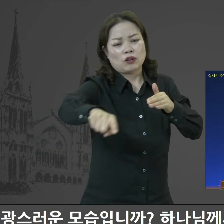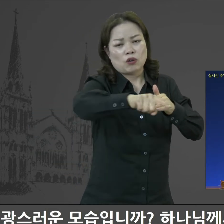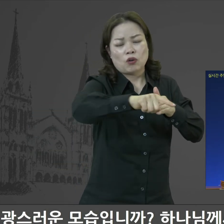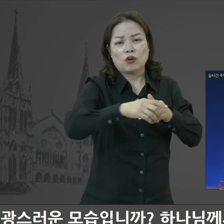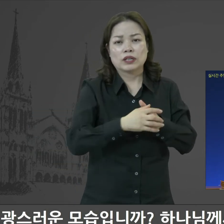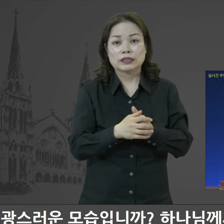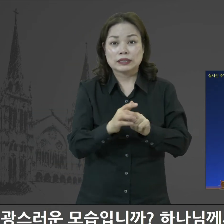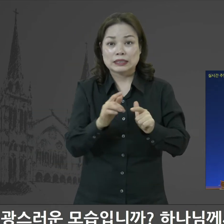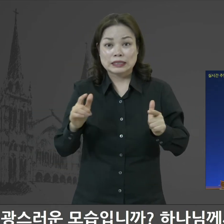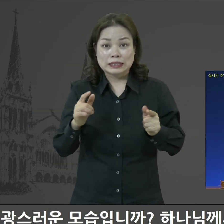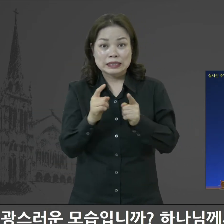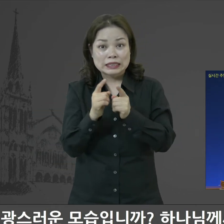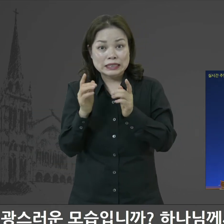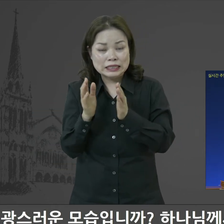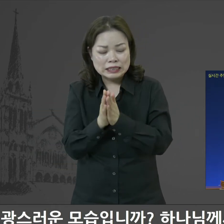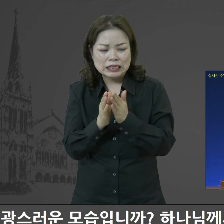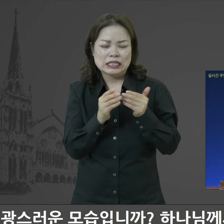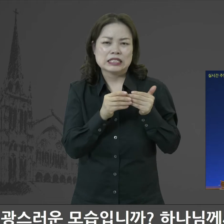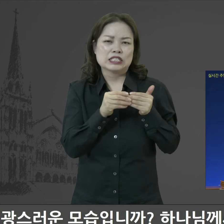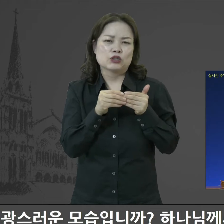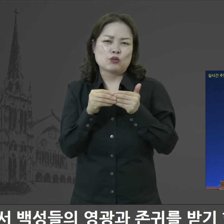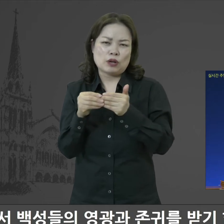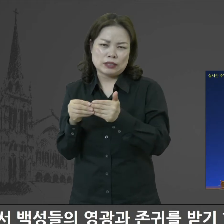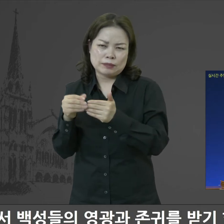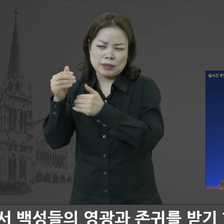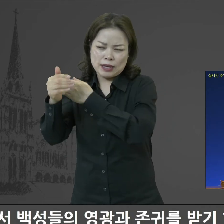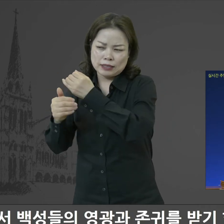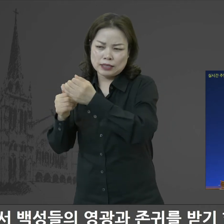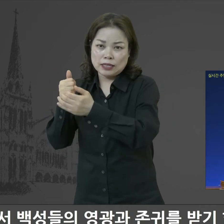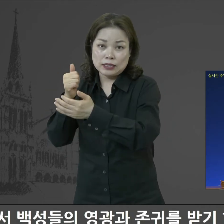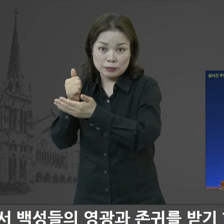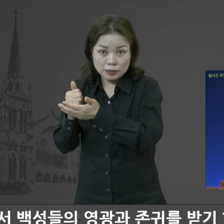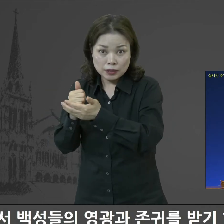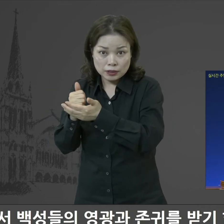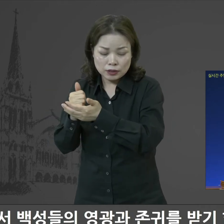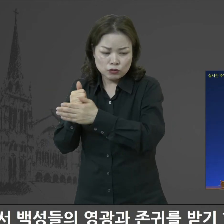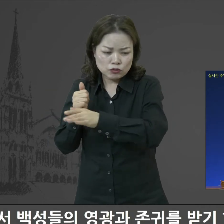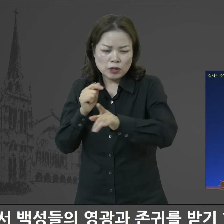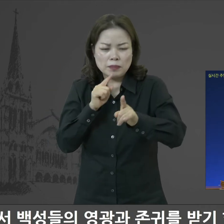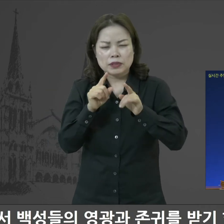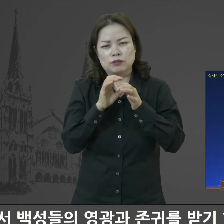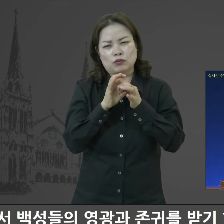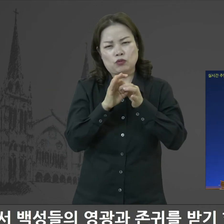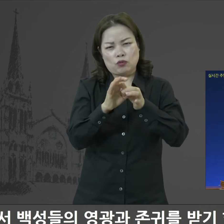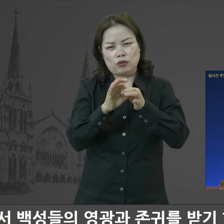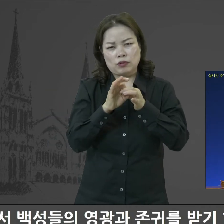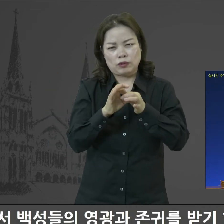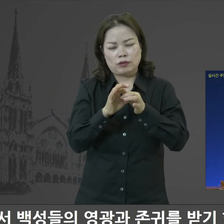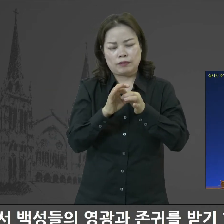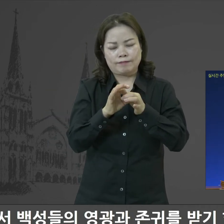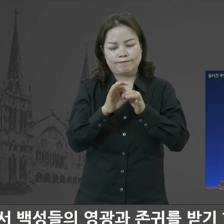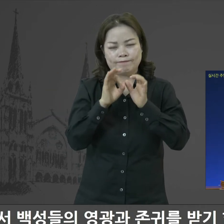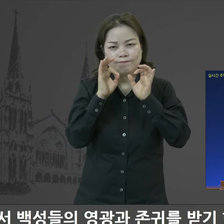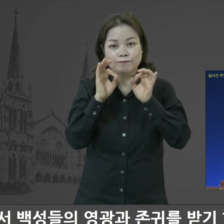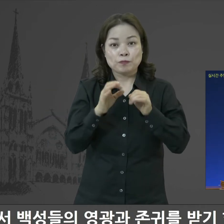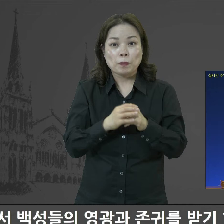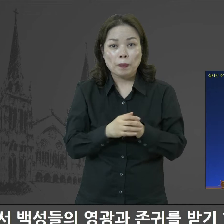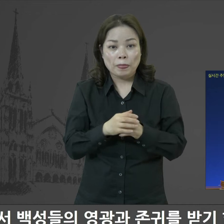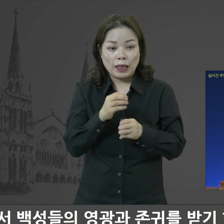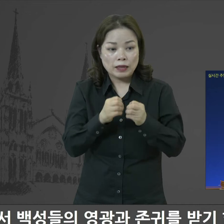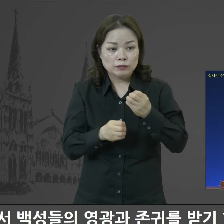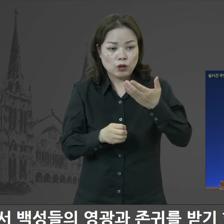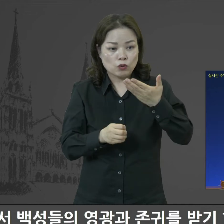서시면서 그들을 친히 인도하시는 그 하나님의 손길을 우리는 말씀을 통해서 봅니다. 그래서